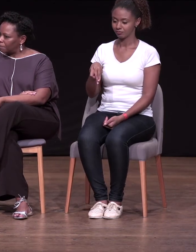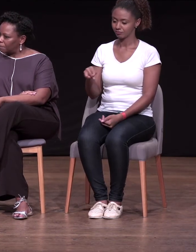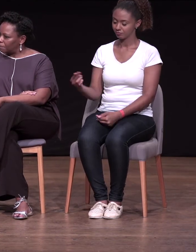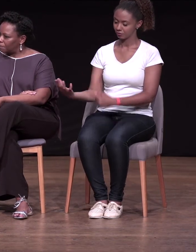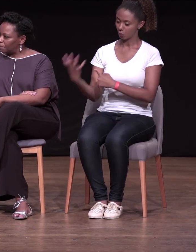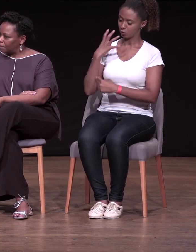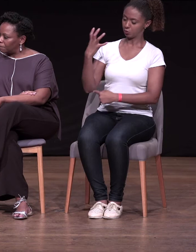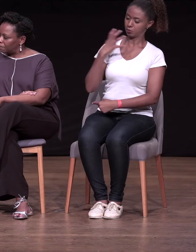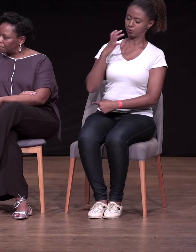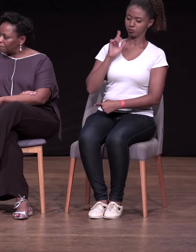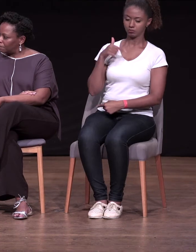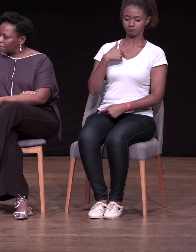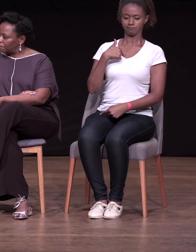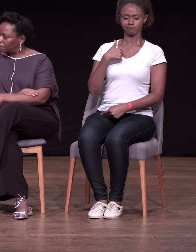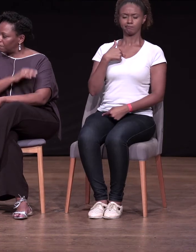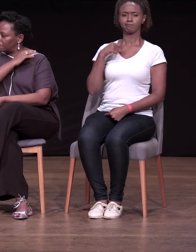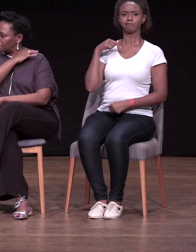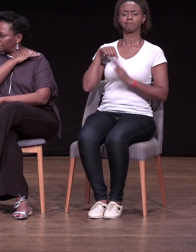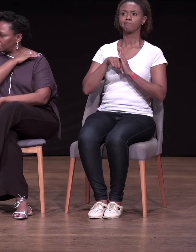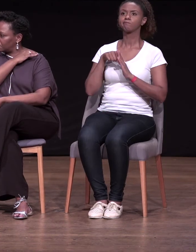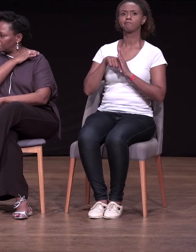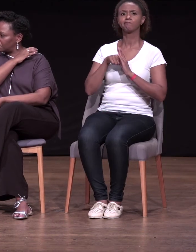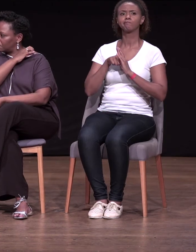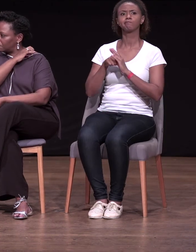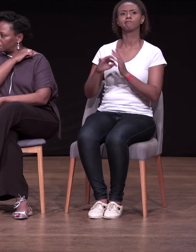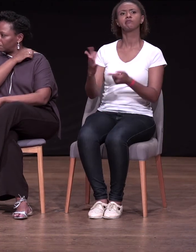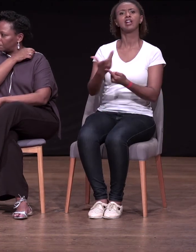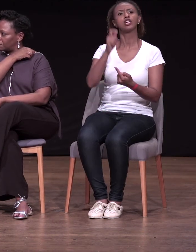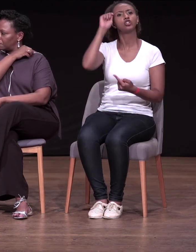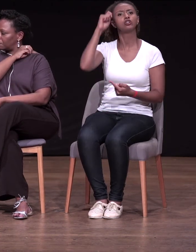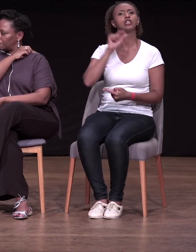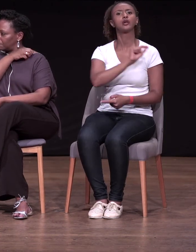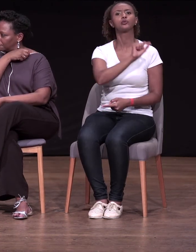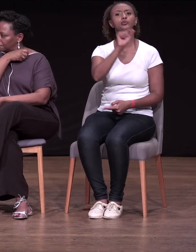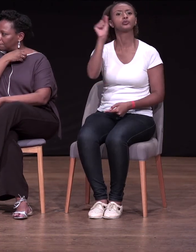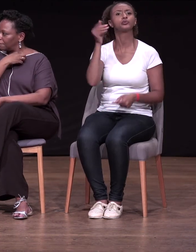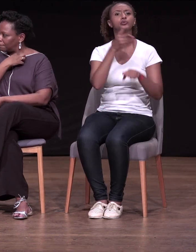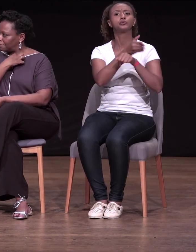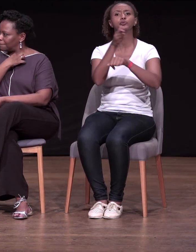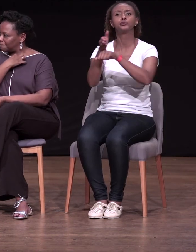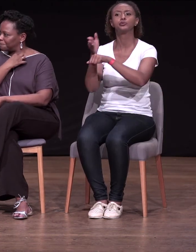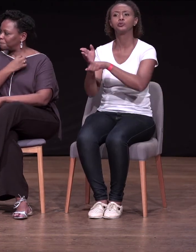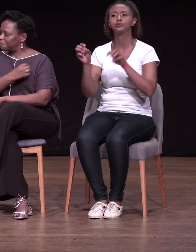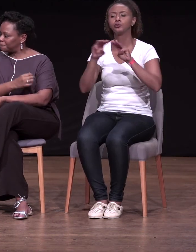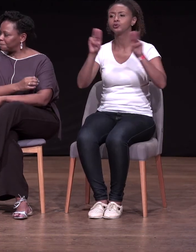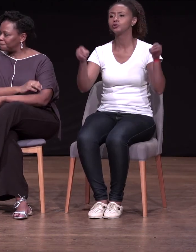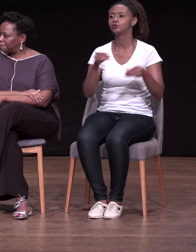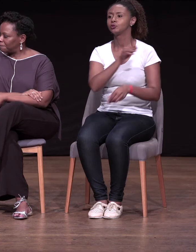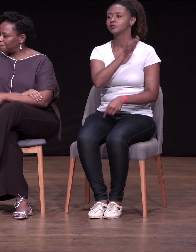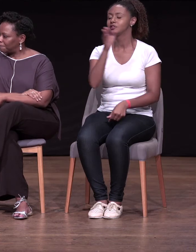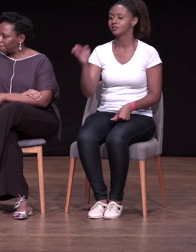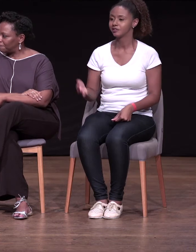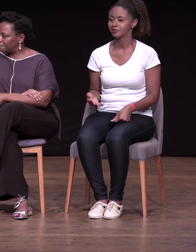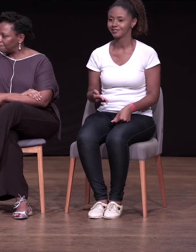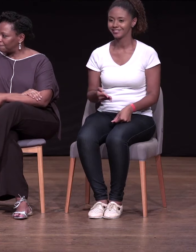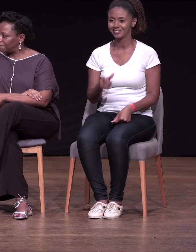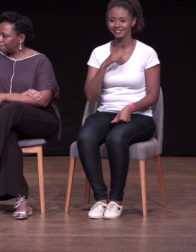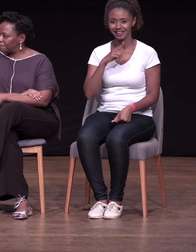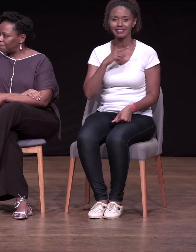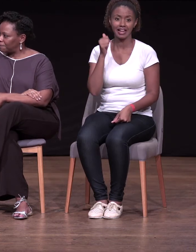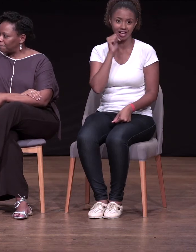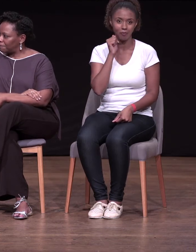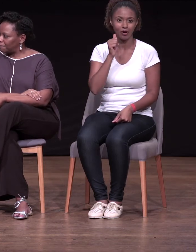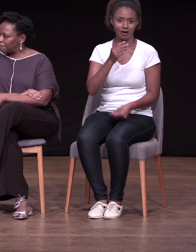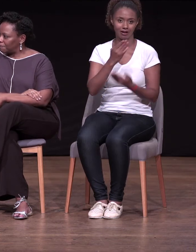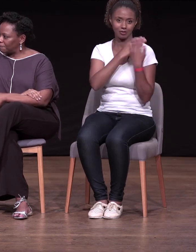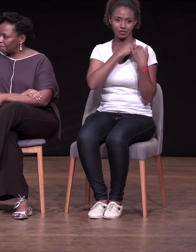questionar cada vez mais a presença de artistas negros dentro das instituições, né? Maria Auxiliadora está aqui agora e é maravilhoso, foi muito importante